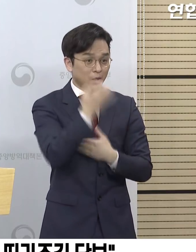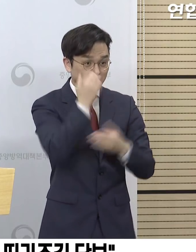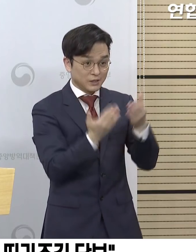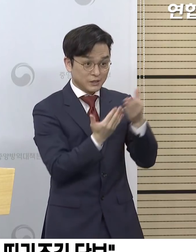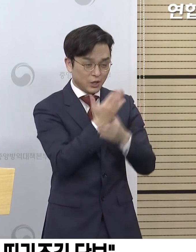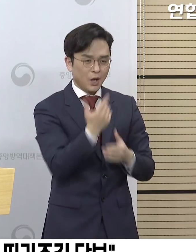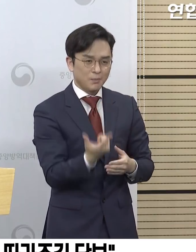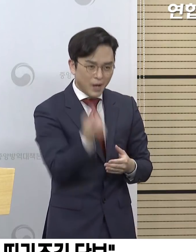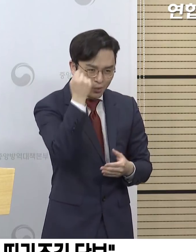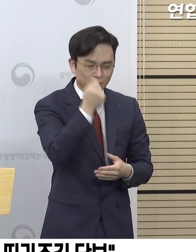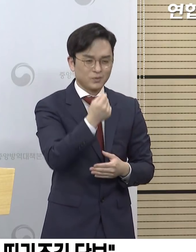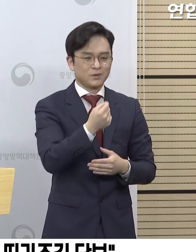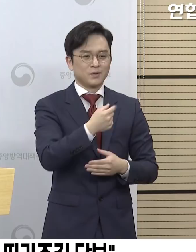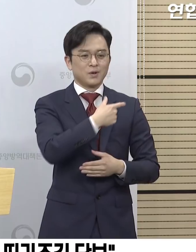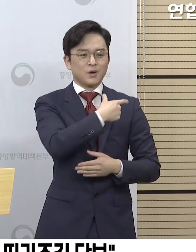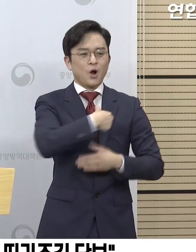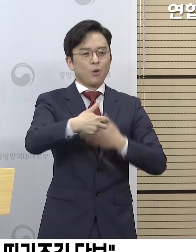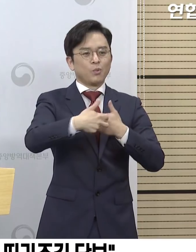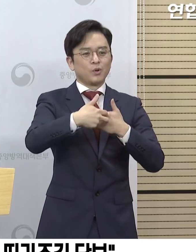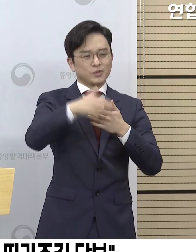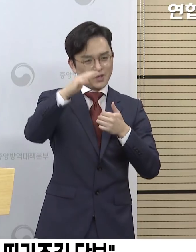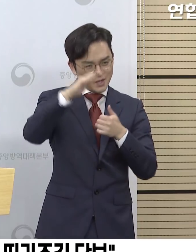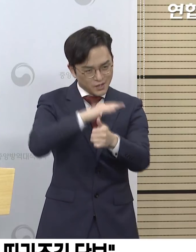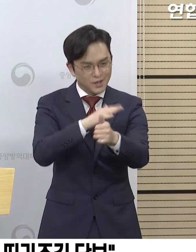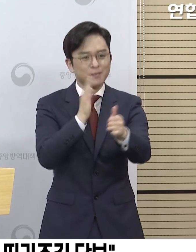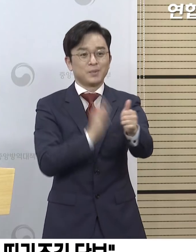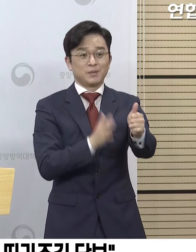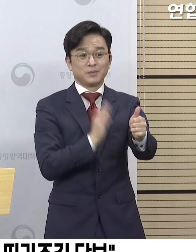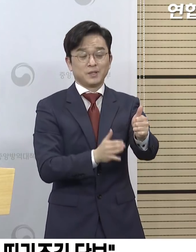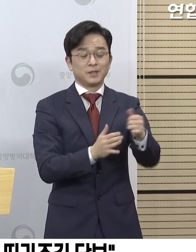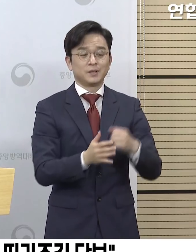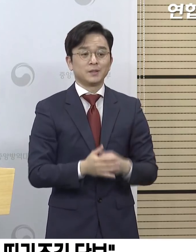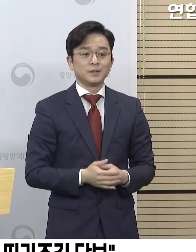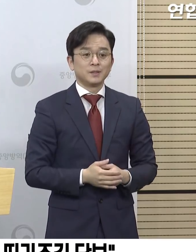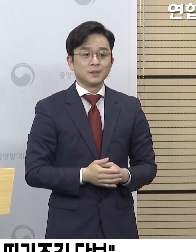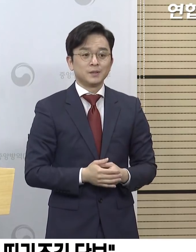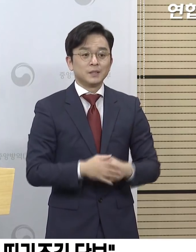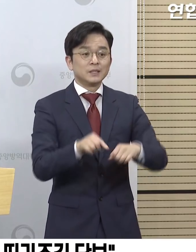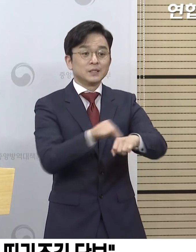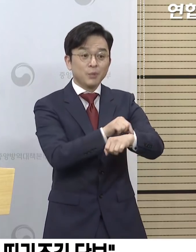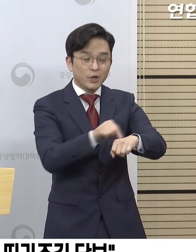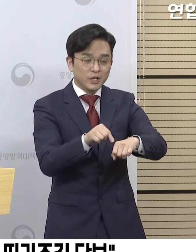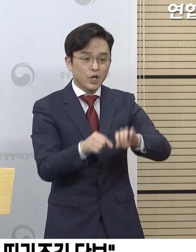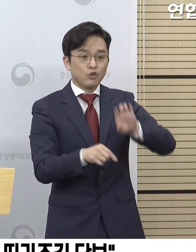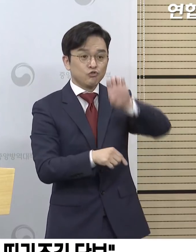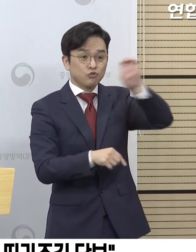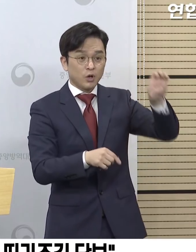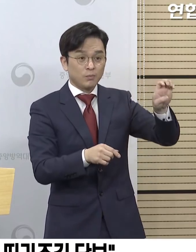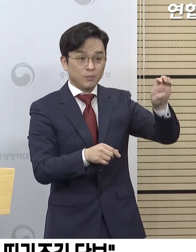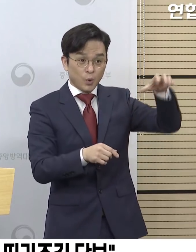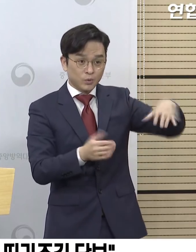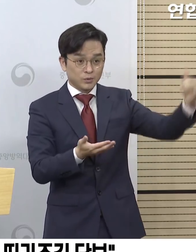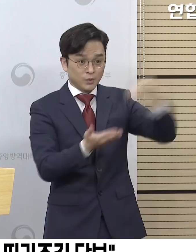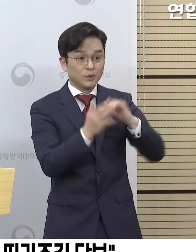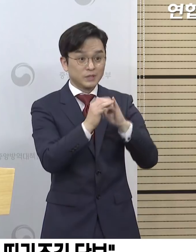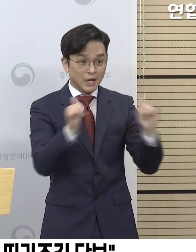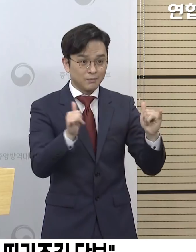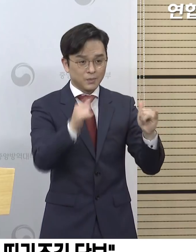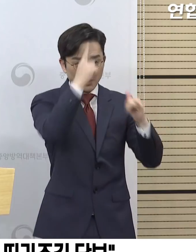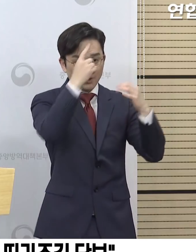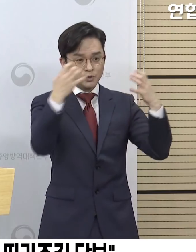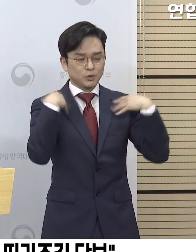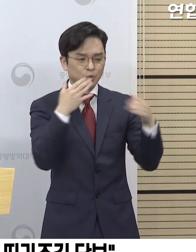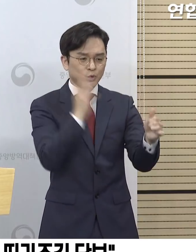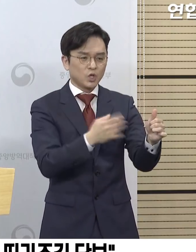받아주시길 바랍니다. 유럽 입국자는 검역 및 방역당국의 조치에 충실히 따라주시기를 바랍니다.